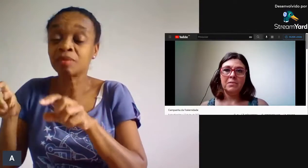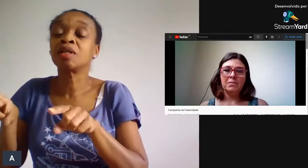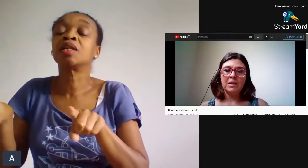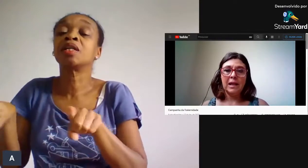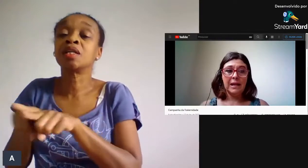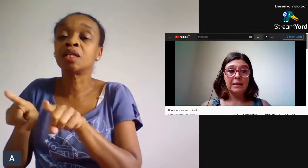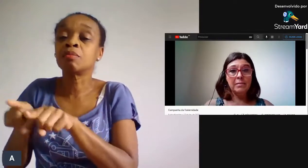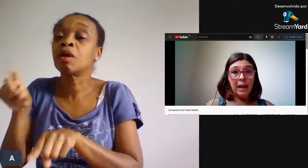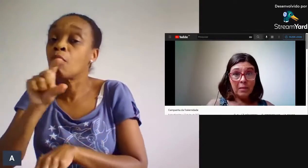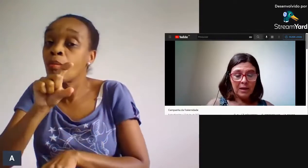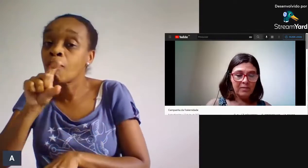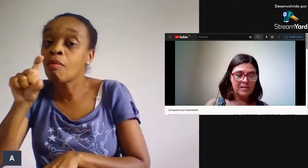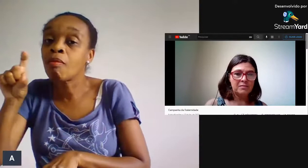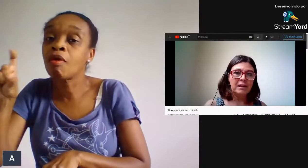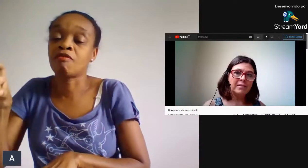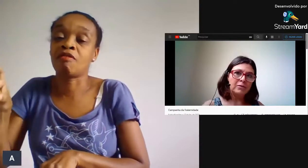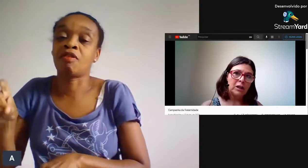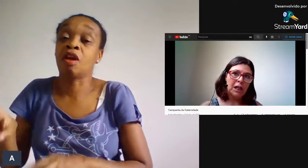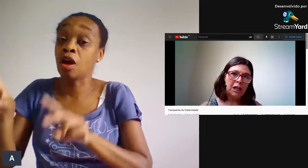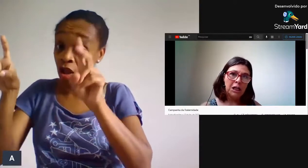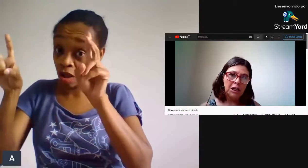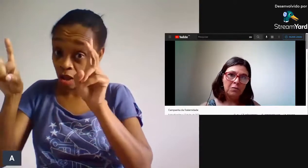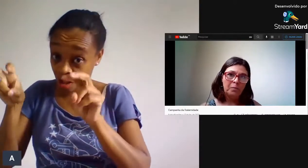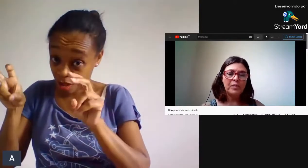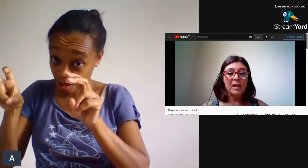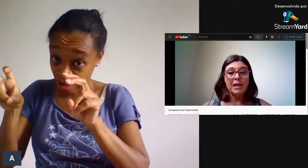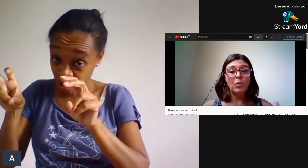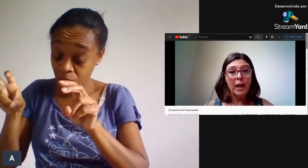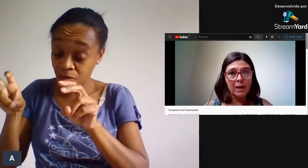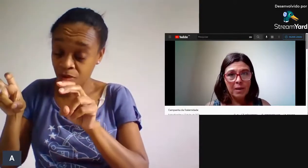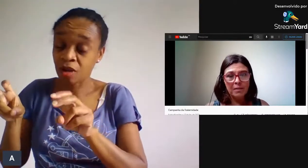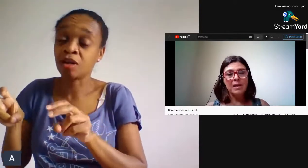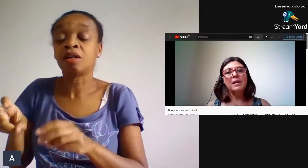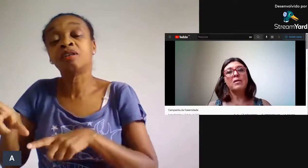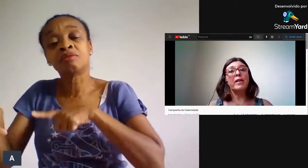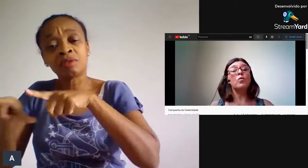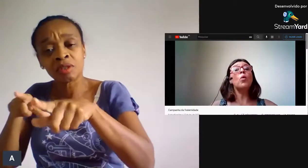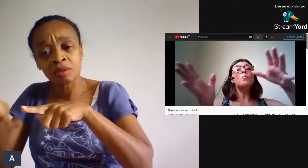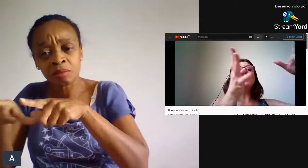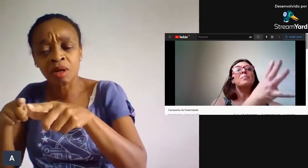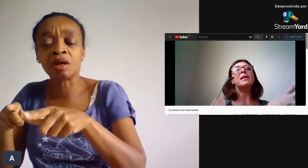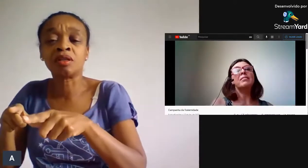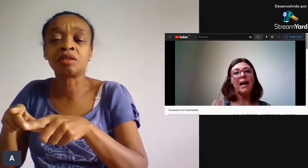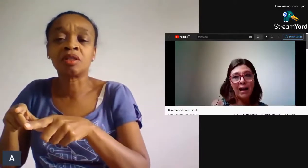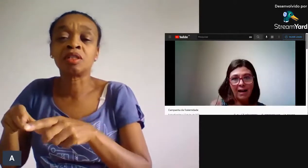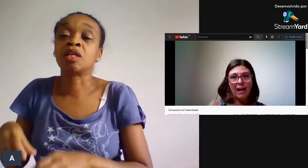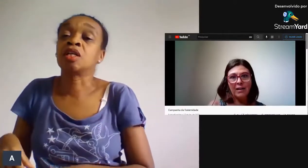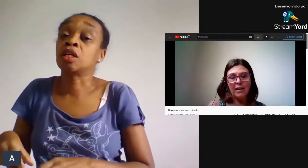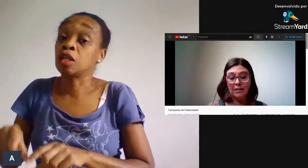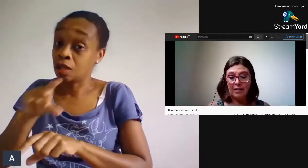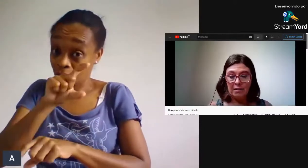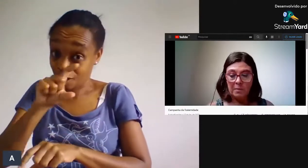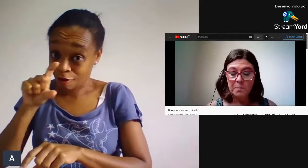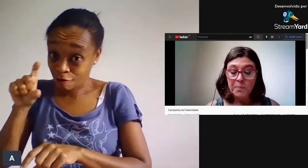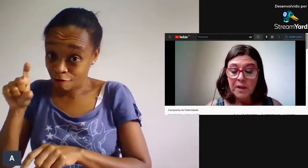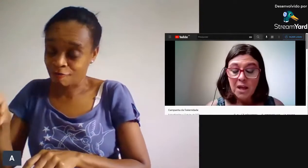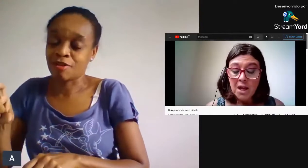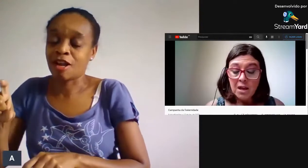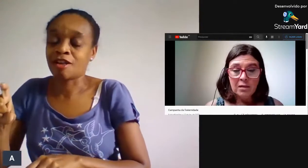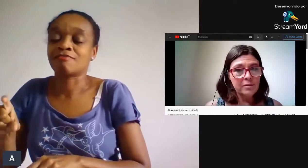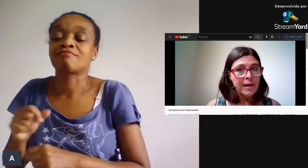lema. Aquele tema que vai ser tratado naquele ano e o lema que vai complementar aquele